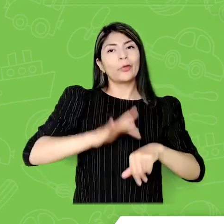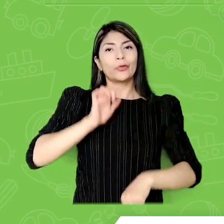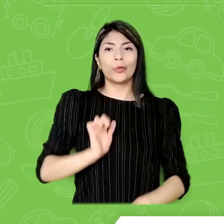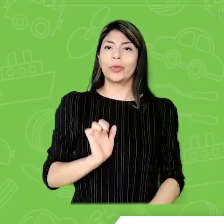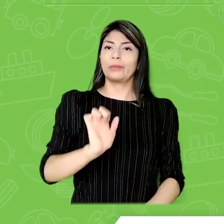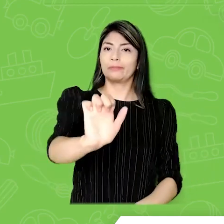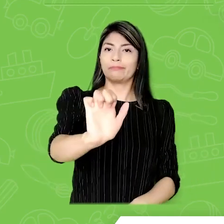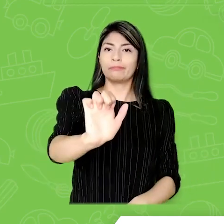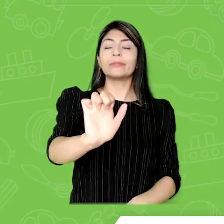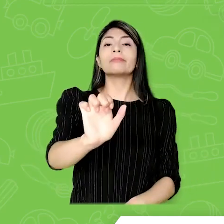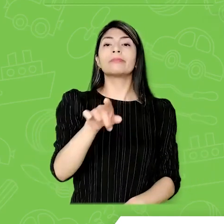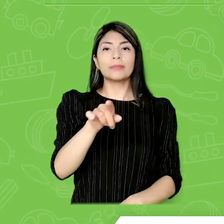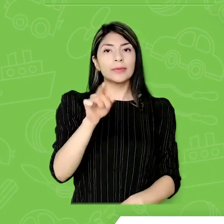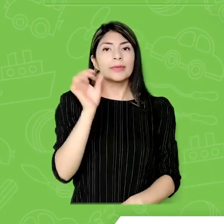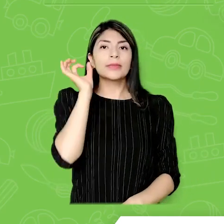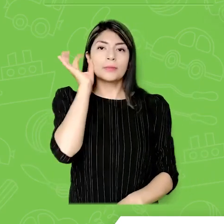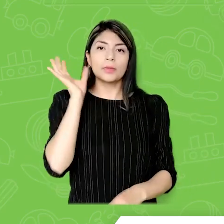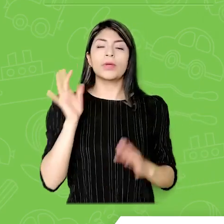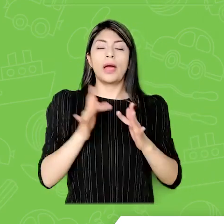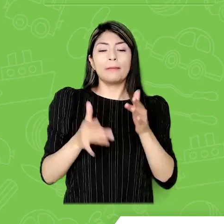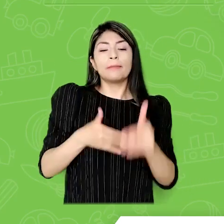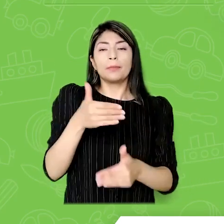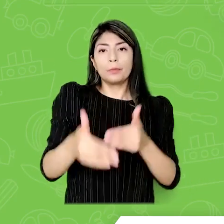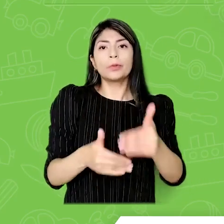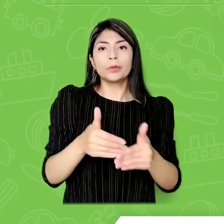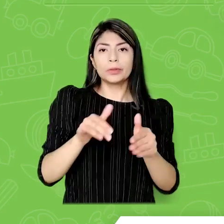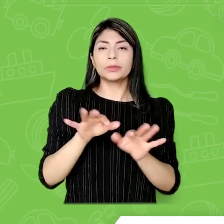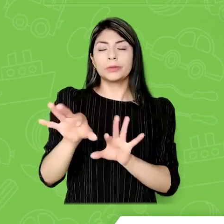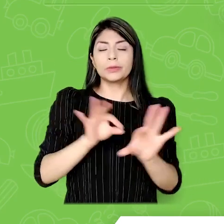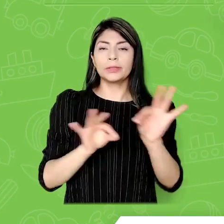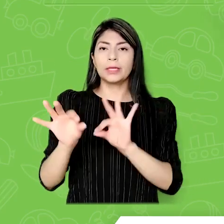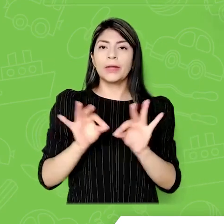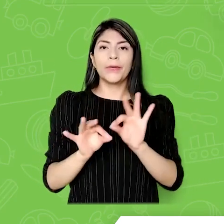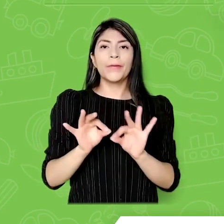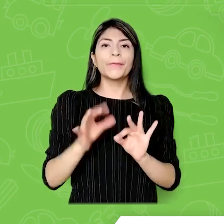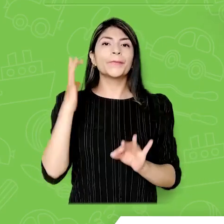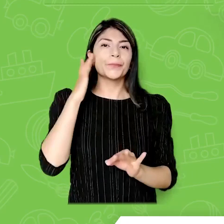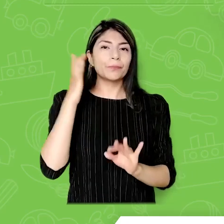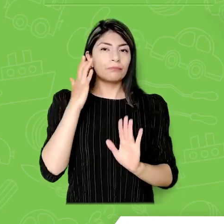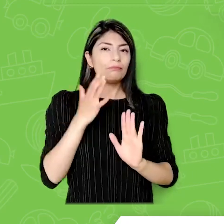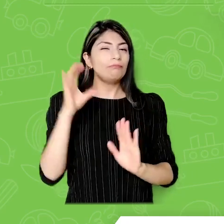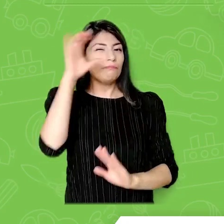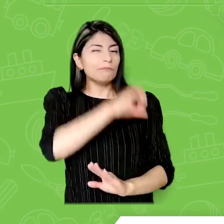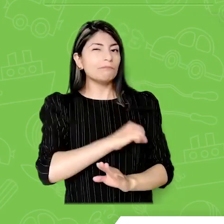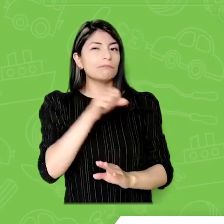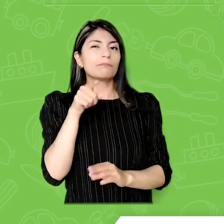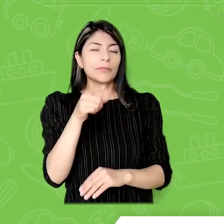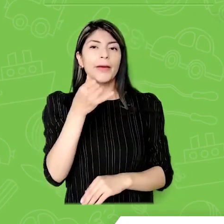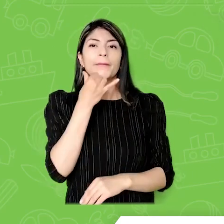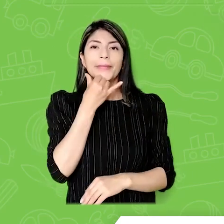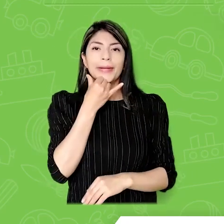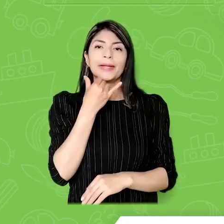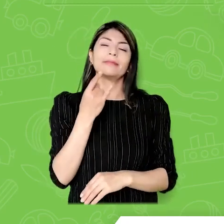selección, cuando se compruebe su ocurrencia, sin perjuicio de las acciones judiciales,